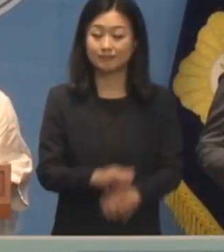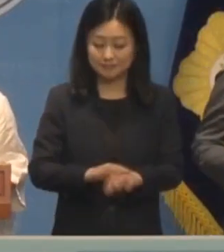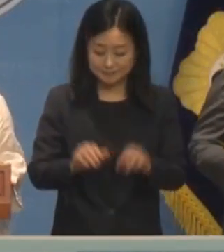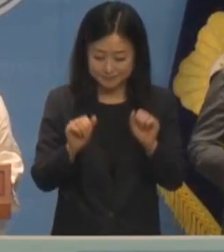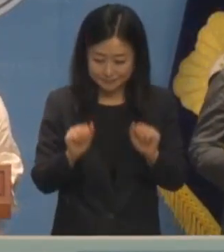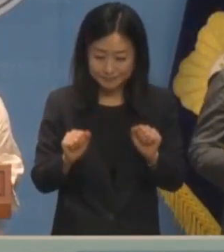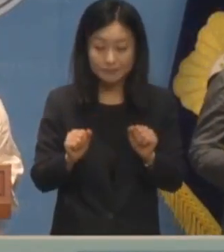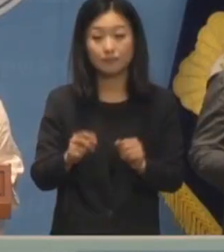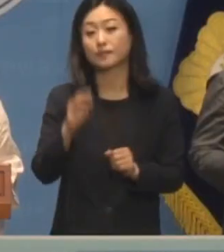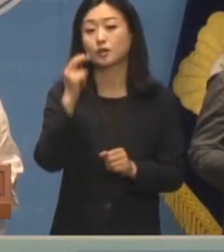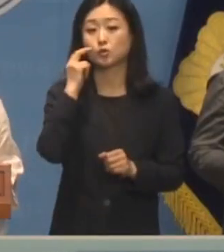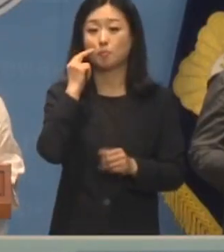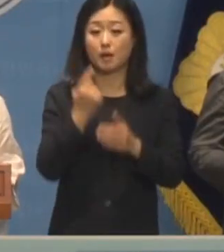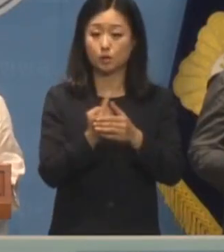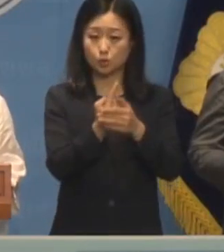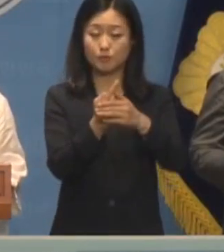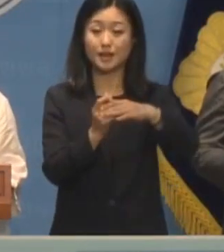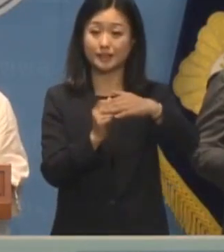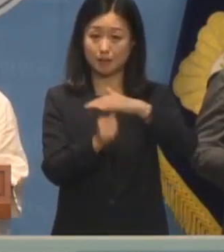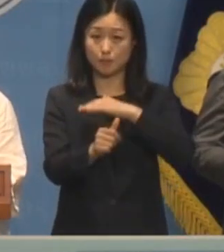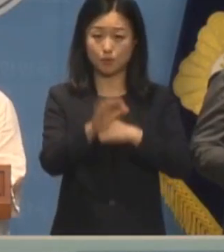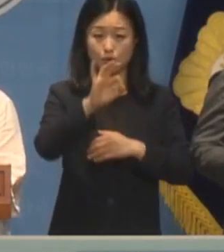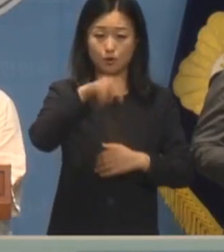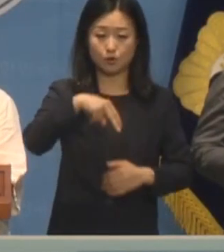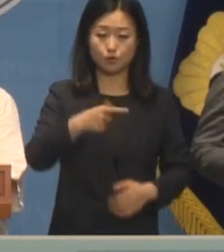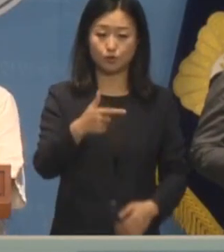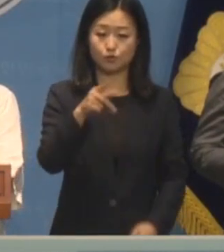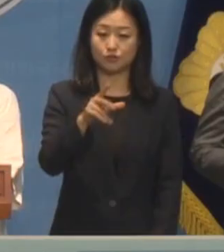안녕하십니까. 송파 촛불행동 대표 윤경혜입니다.